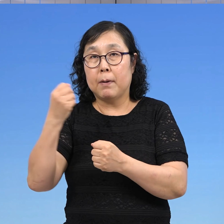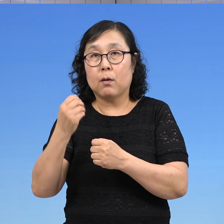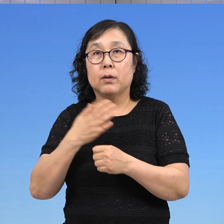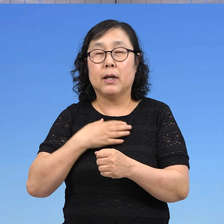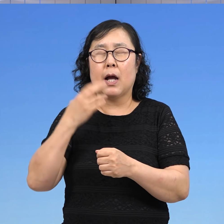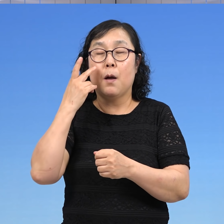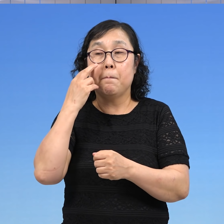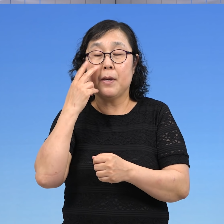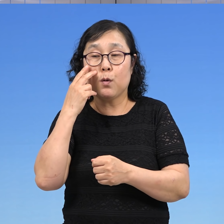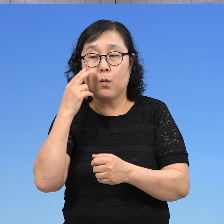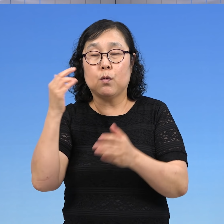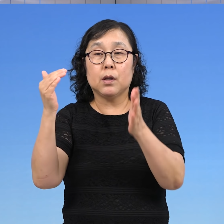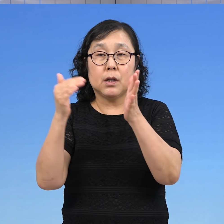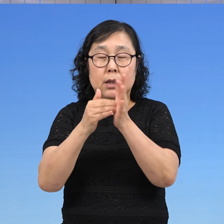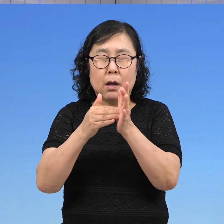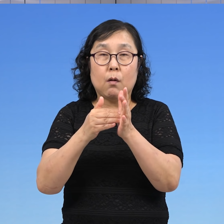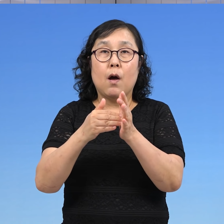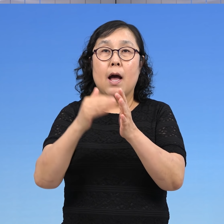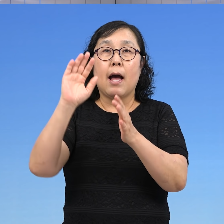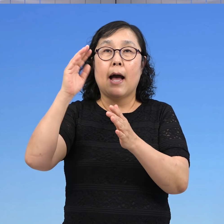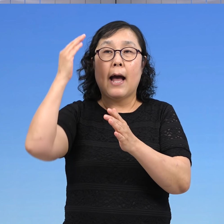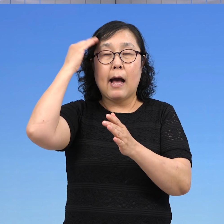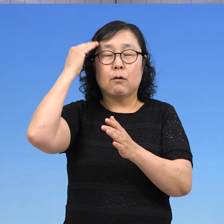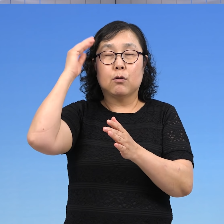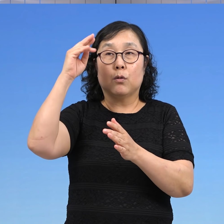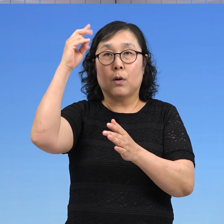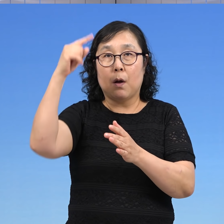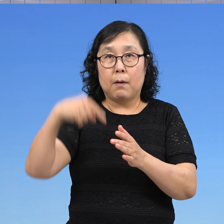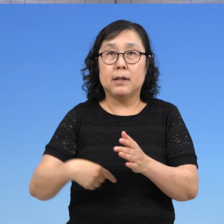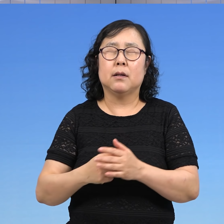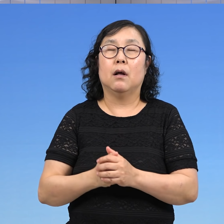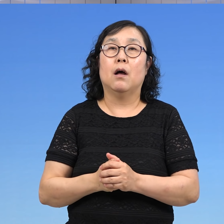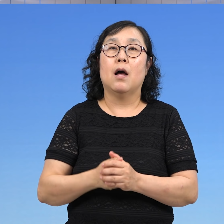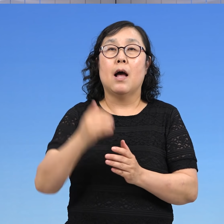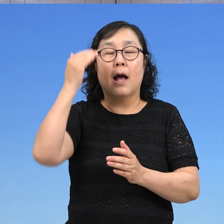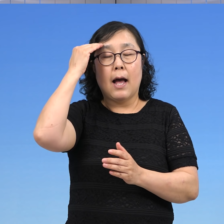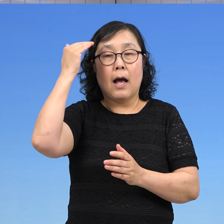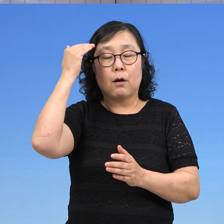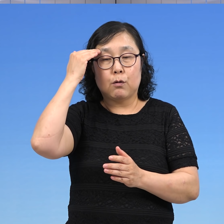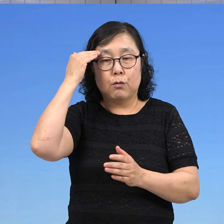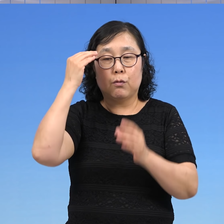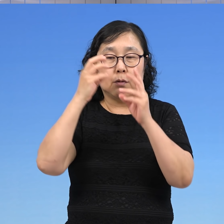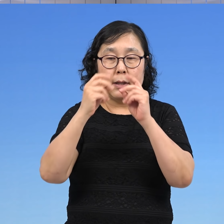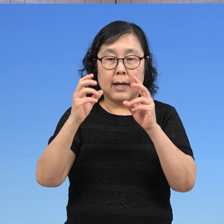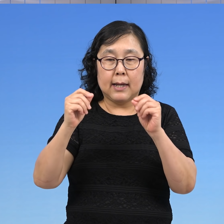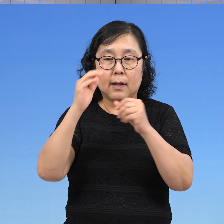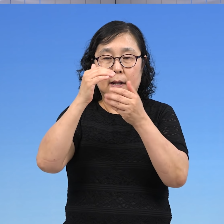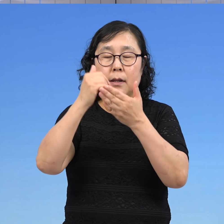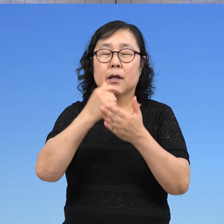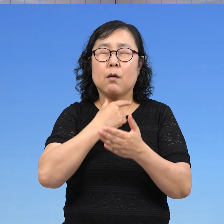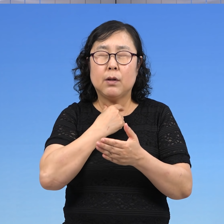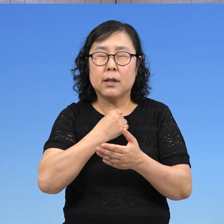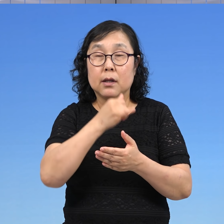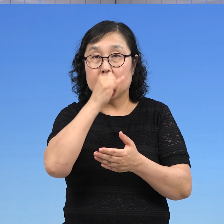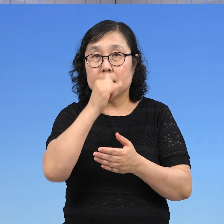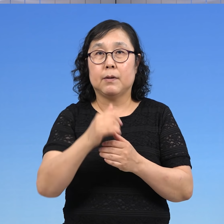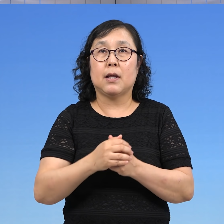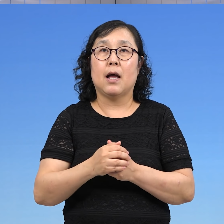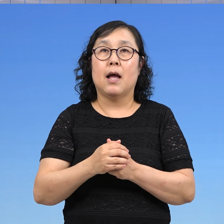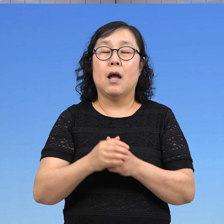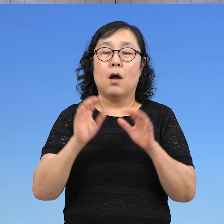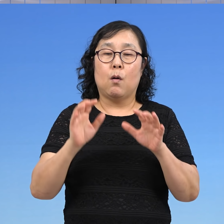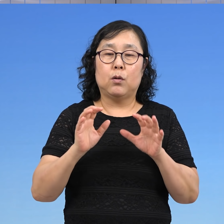받고 제가 미국 이민 생활을 끝내고 한국으로 돌아와 가지고 이 한국 땅에 산업계 9 했던게 그겁니다